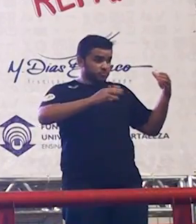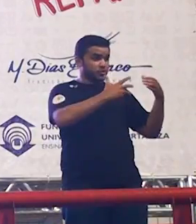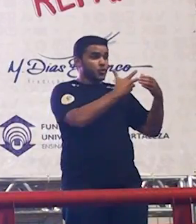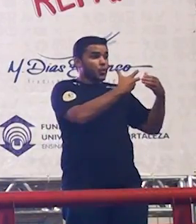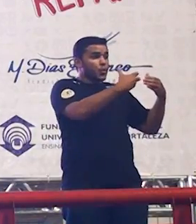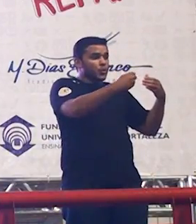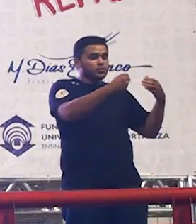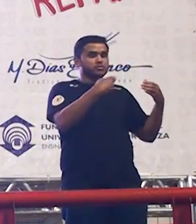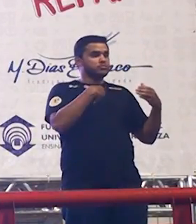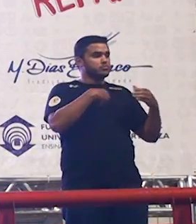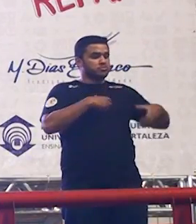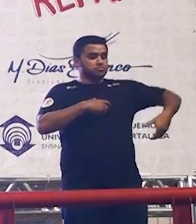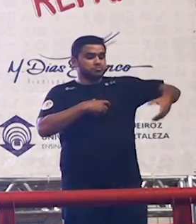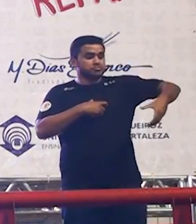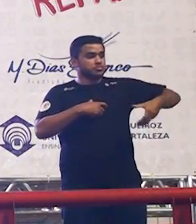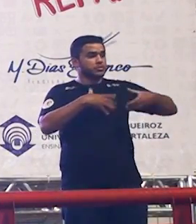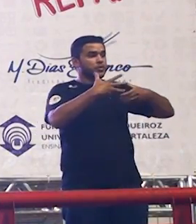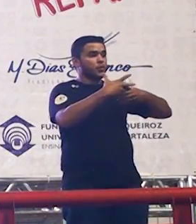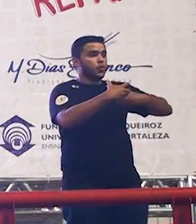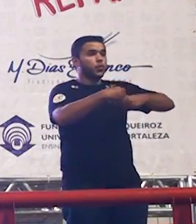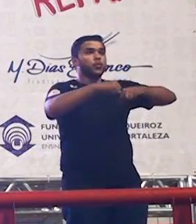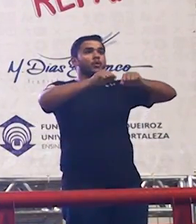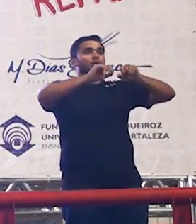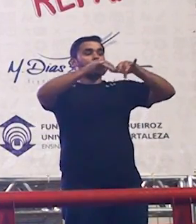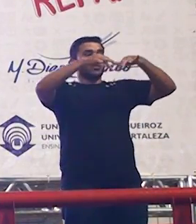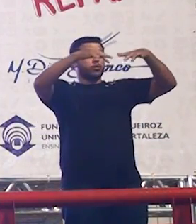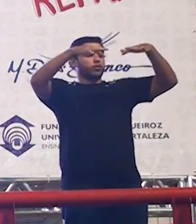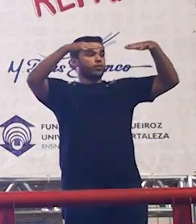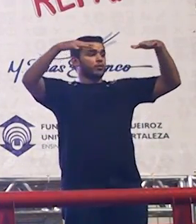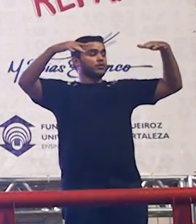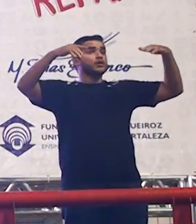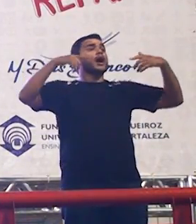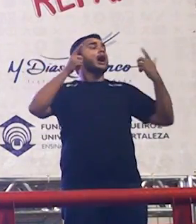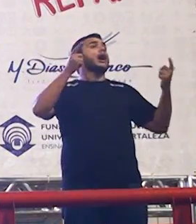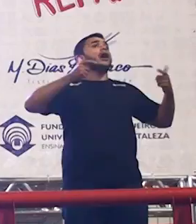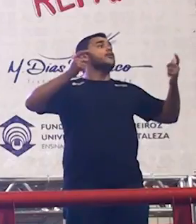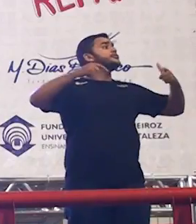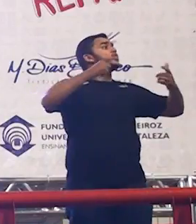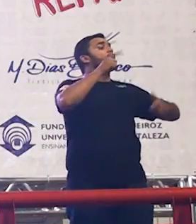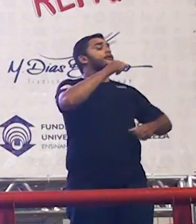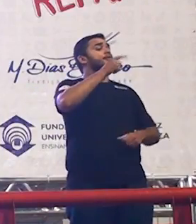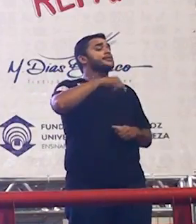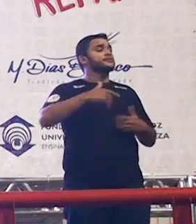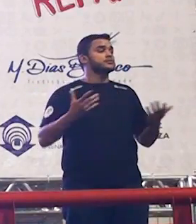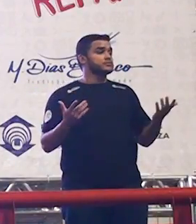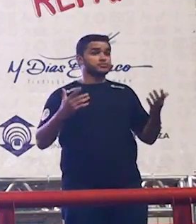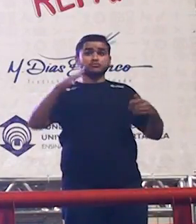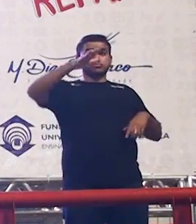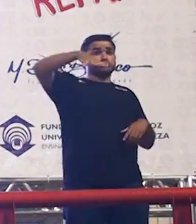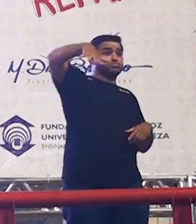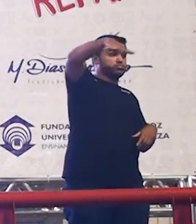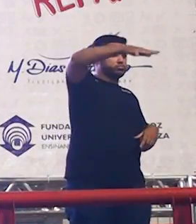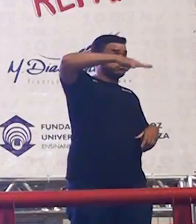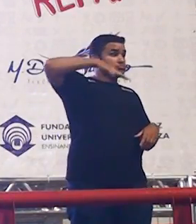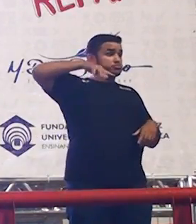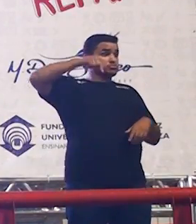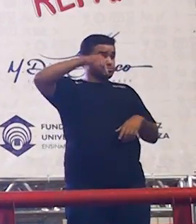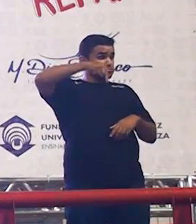Saiu do estado líquido para o estado gasoso. Onde é que está essa água, Fernandes? Está no ginásio.